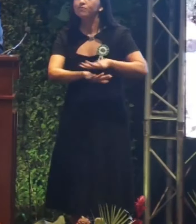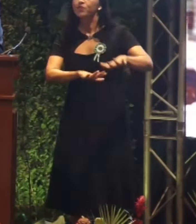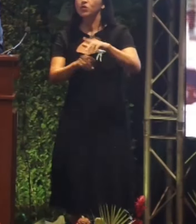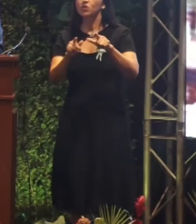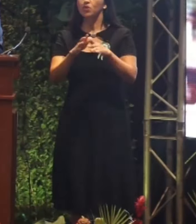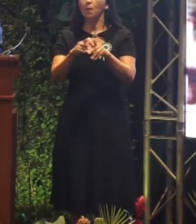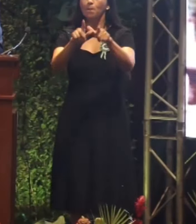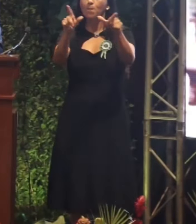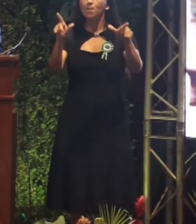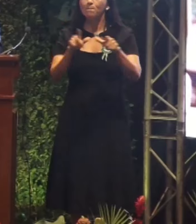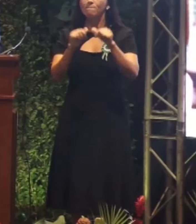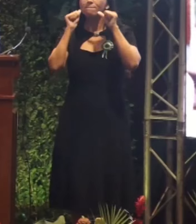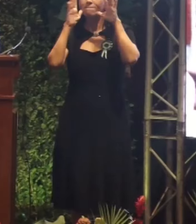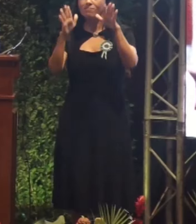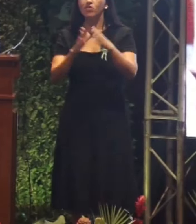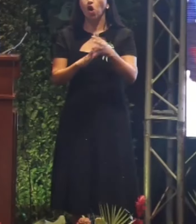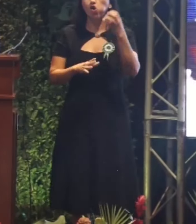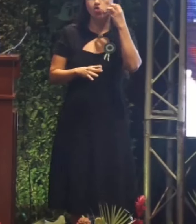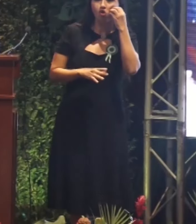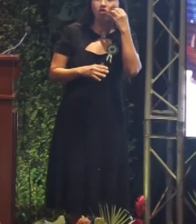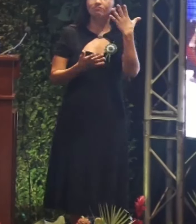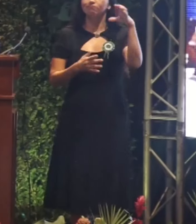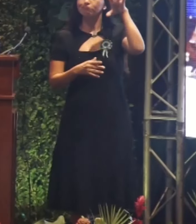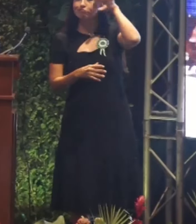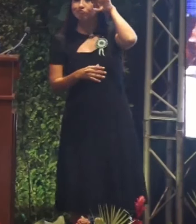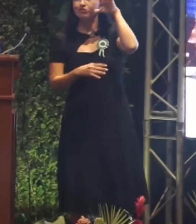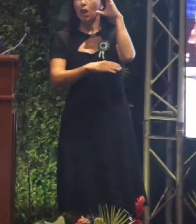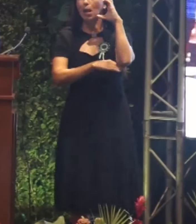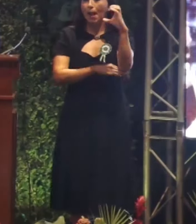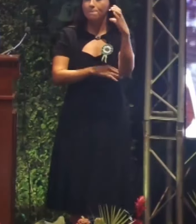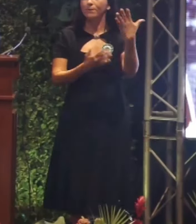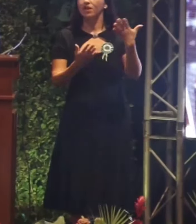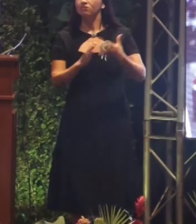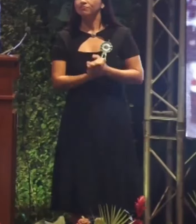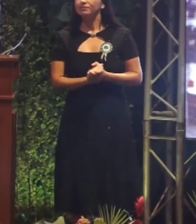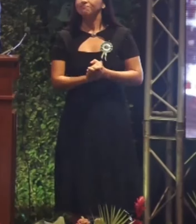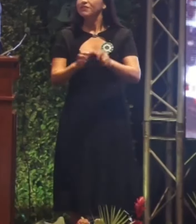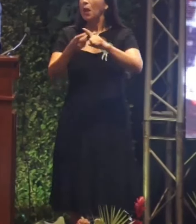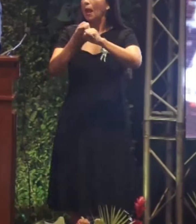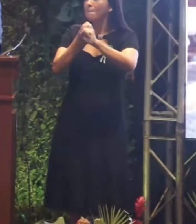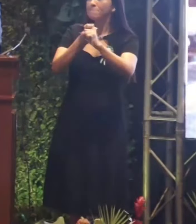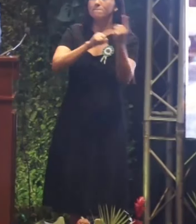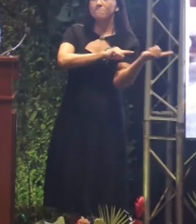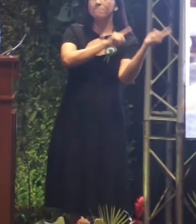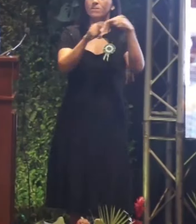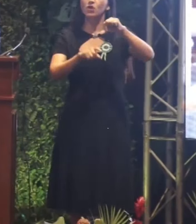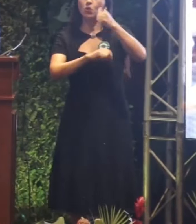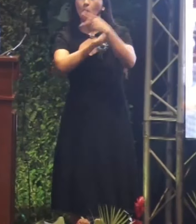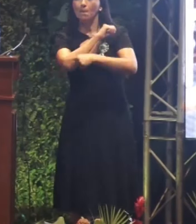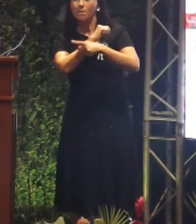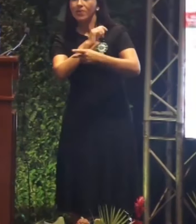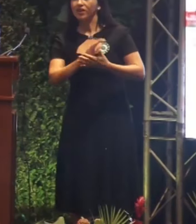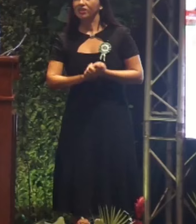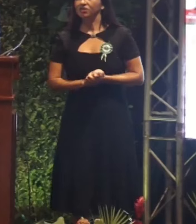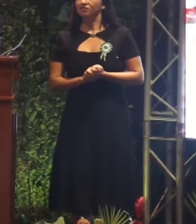bendita, donde hay collas, cambas, chapaco, donde hay amigos que vienen del